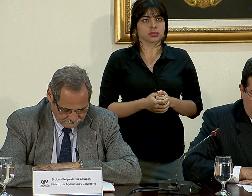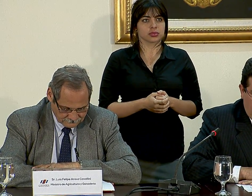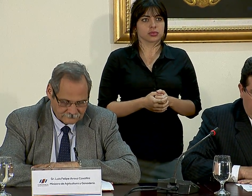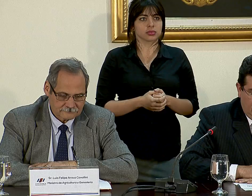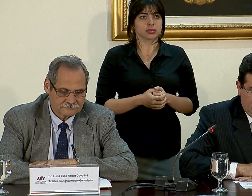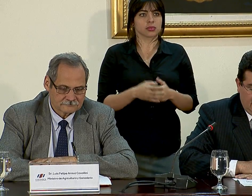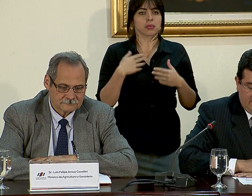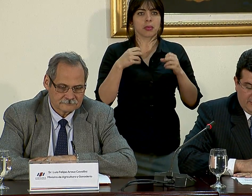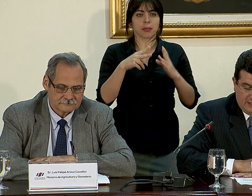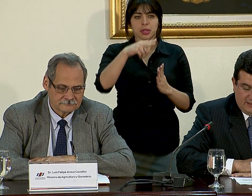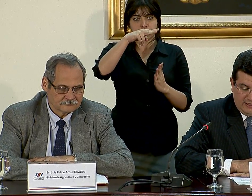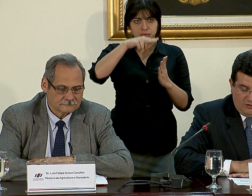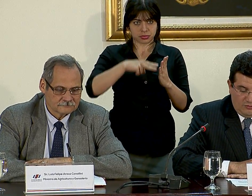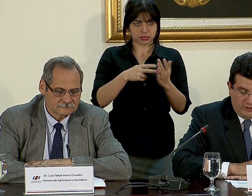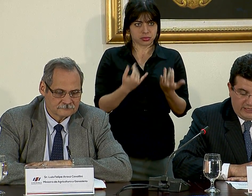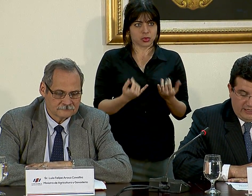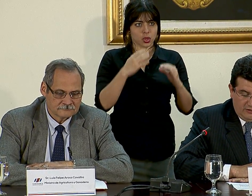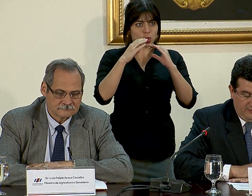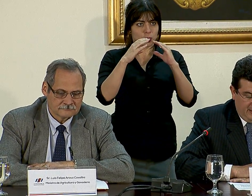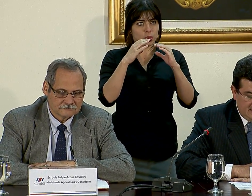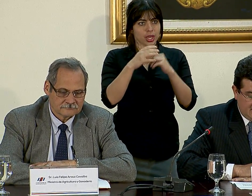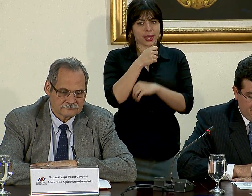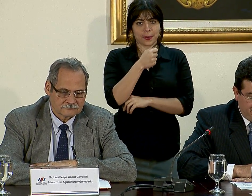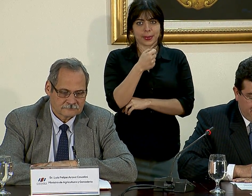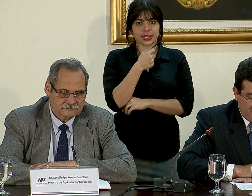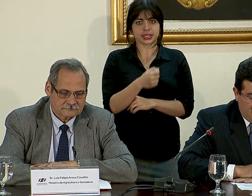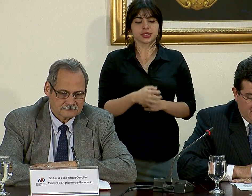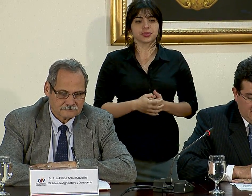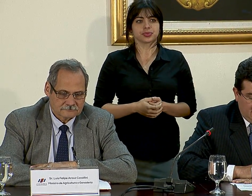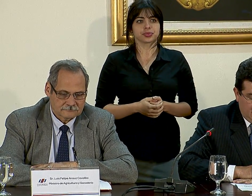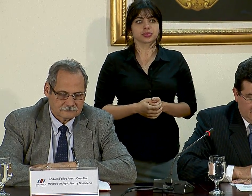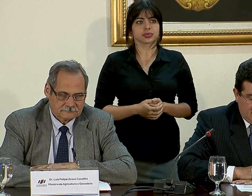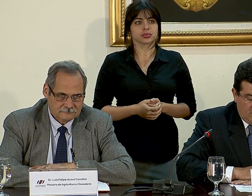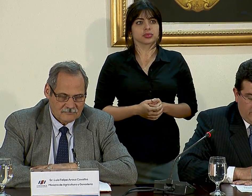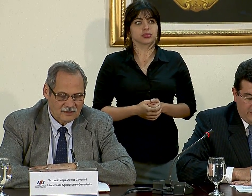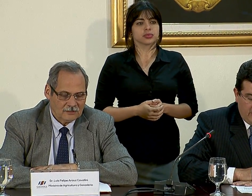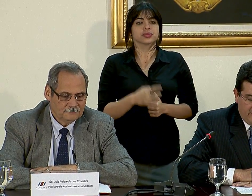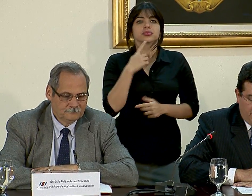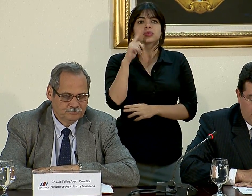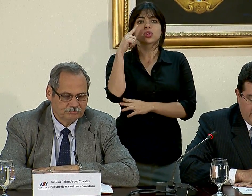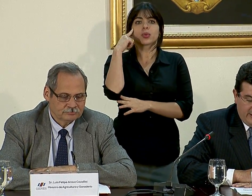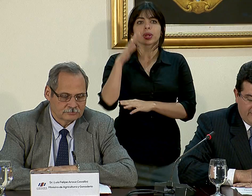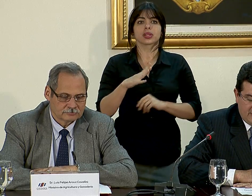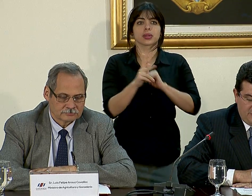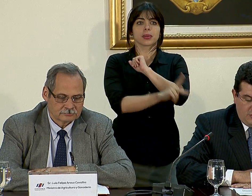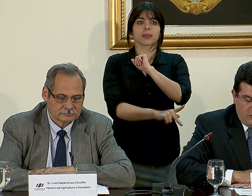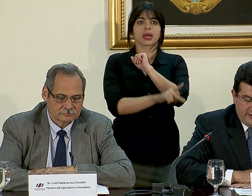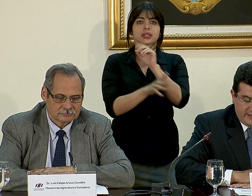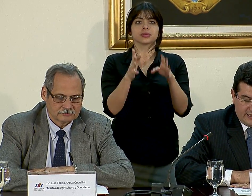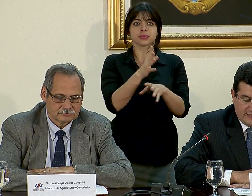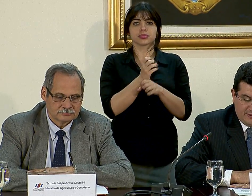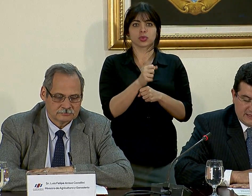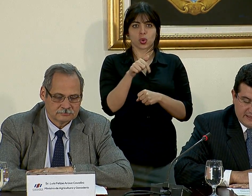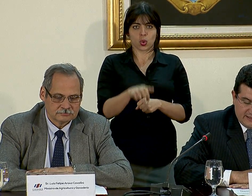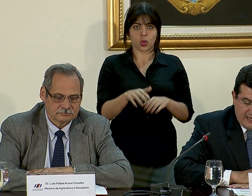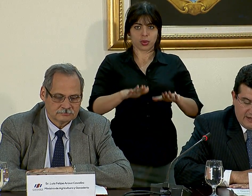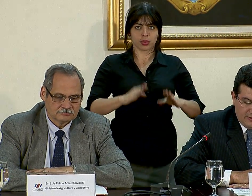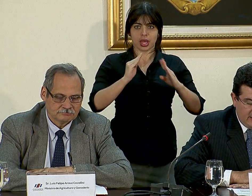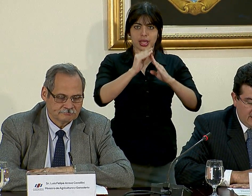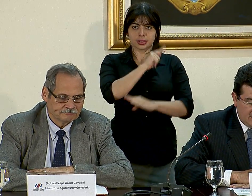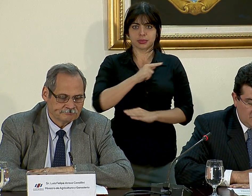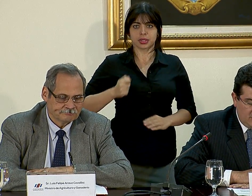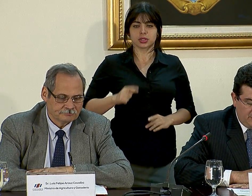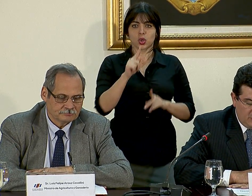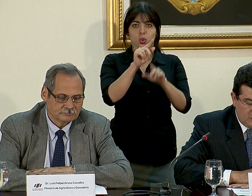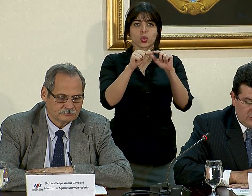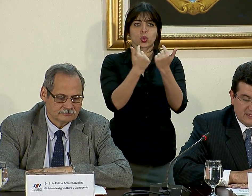me permito leerles el presente comunicado de prensa. Dice: el Gobierno de la República recibió hoy en Casa Presidencial a